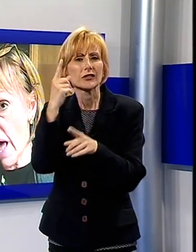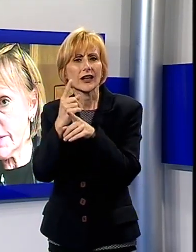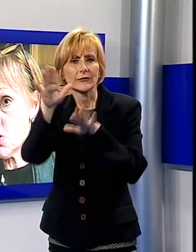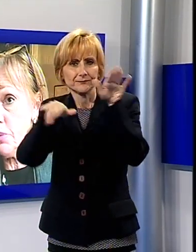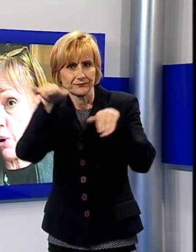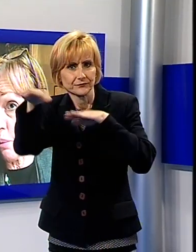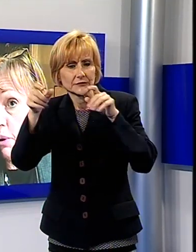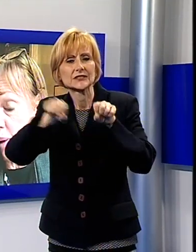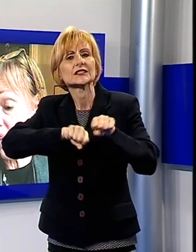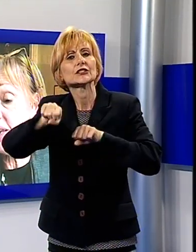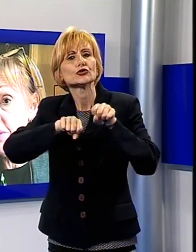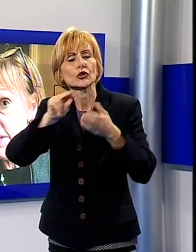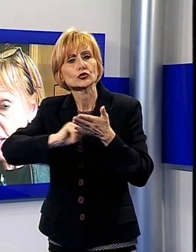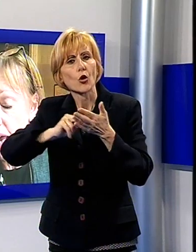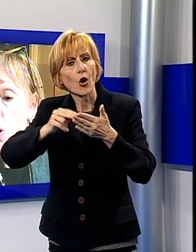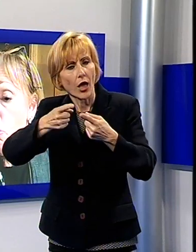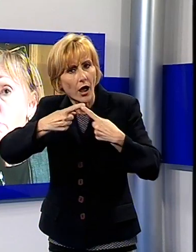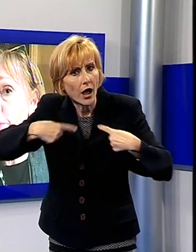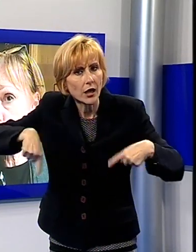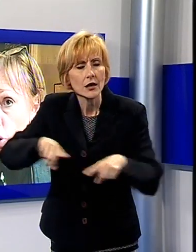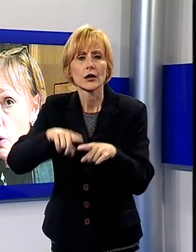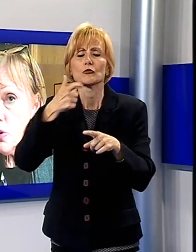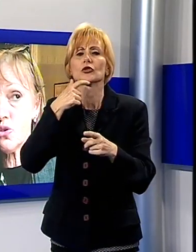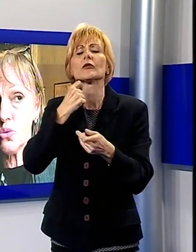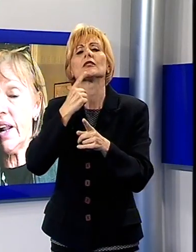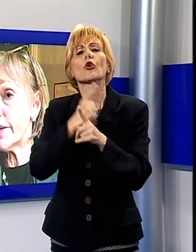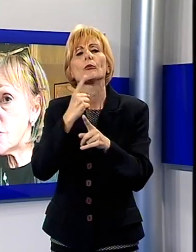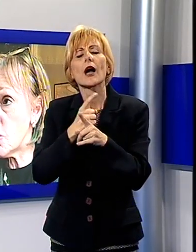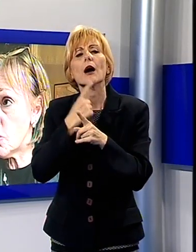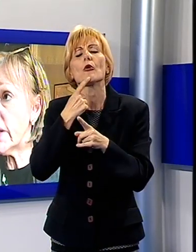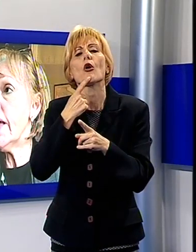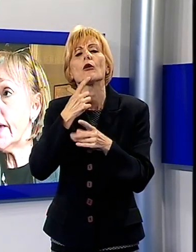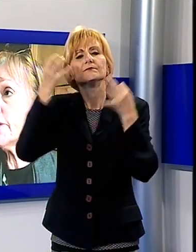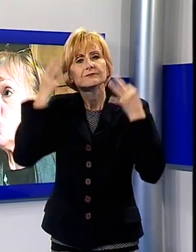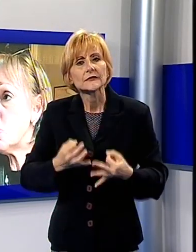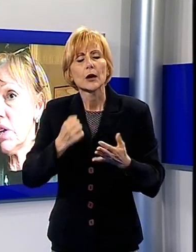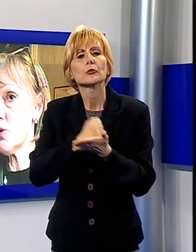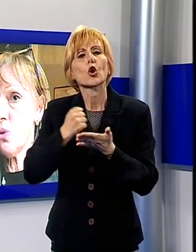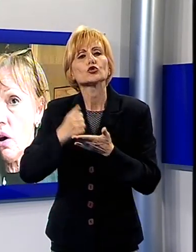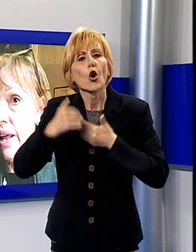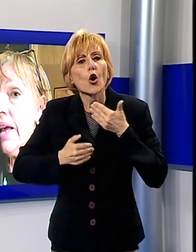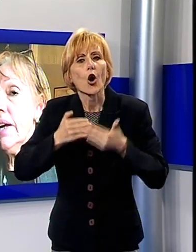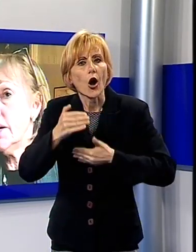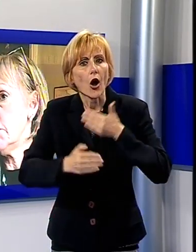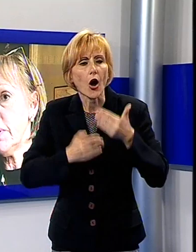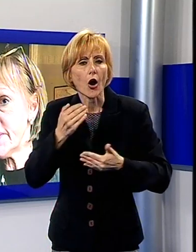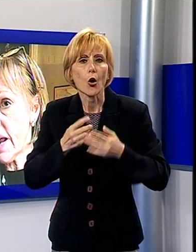scolastici proprio per definire un protocollo sulle azioni che tutte le scuole penseranno